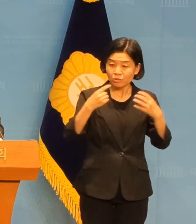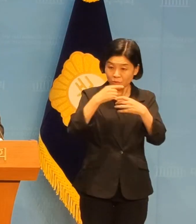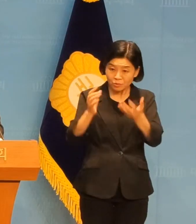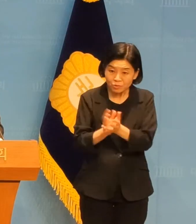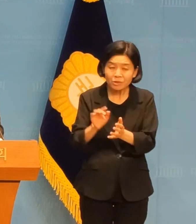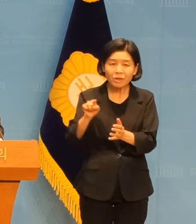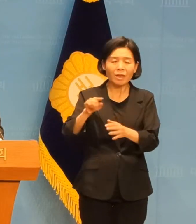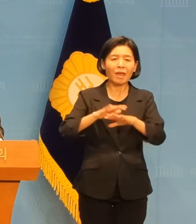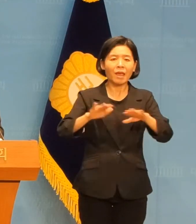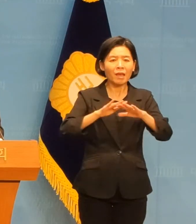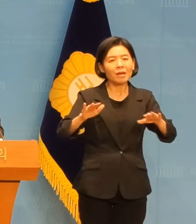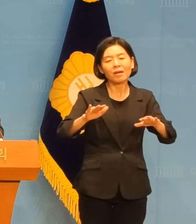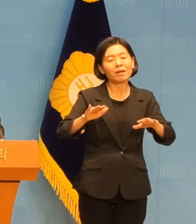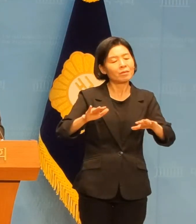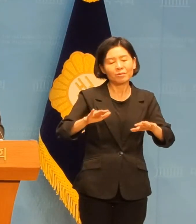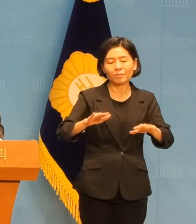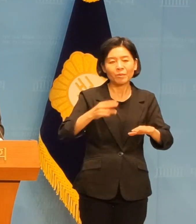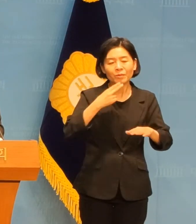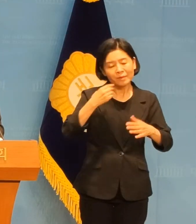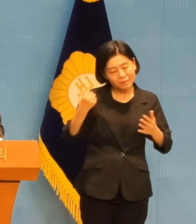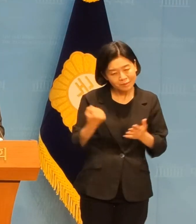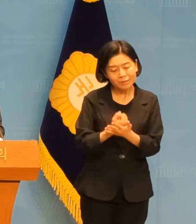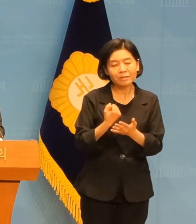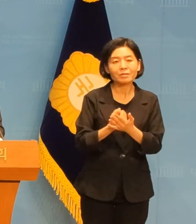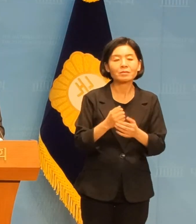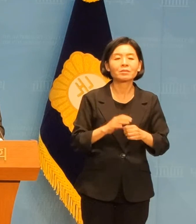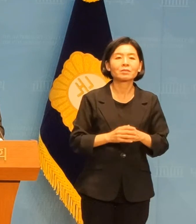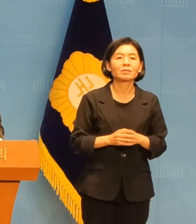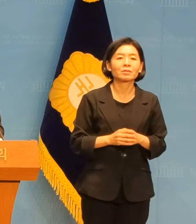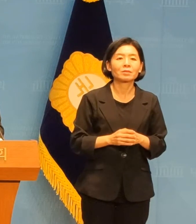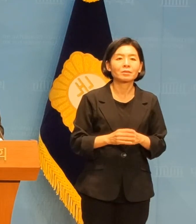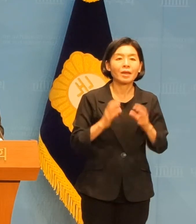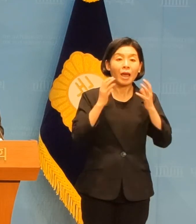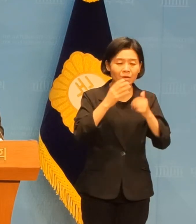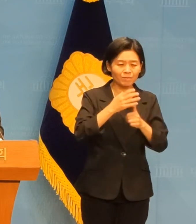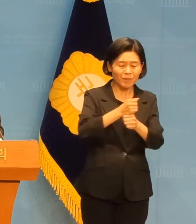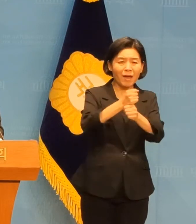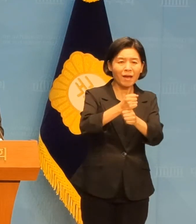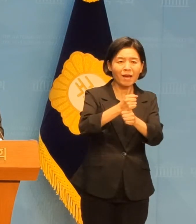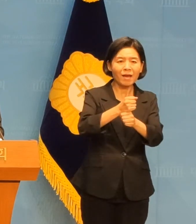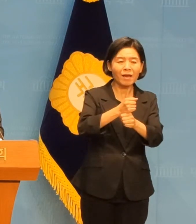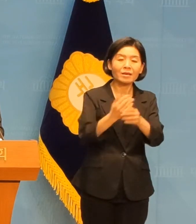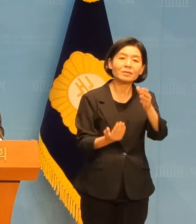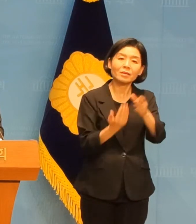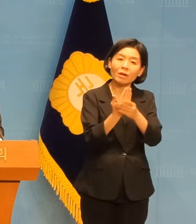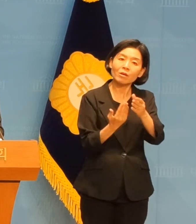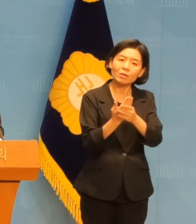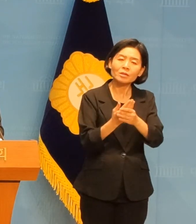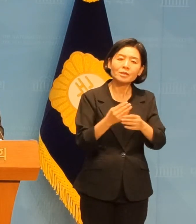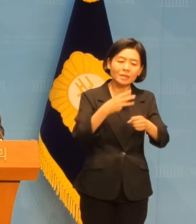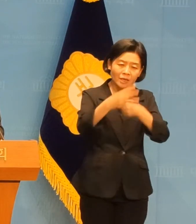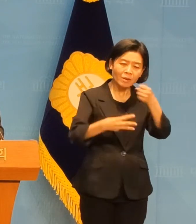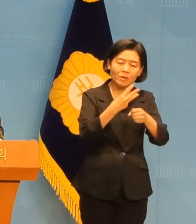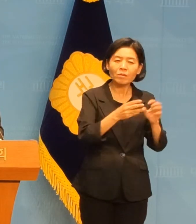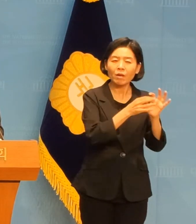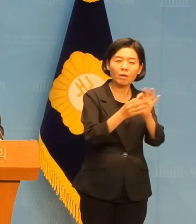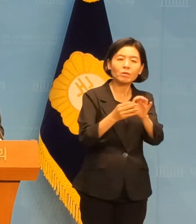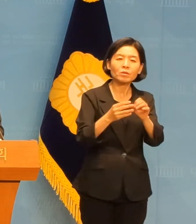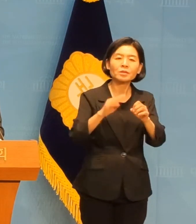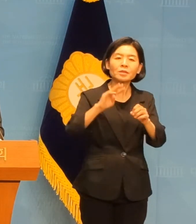한심하기 짝이 없습니다. 유괴 사건은 3년 연속 300건을 웃돌고